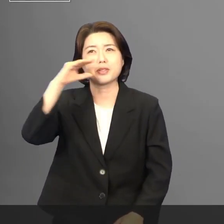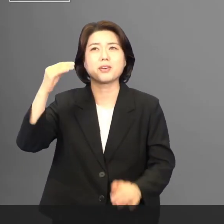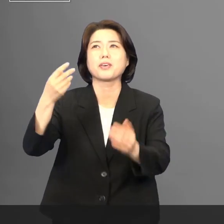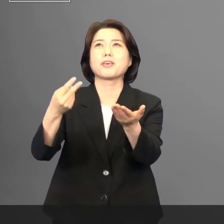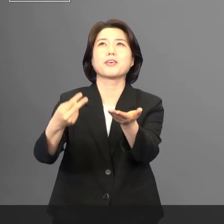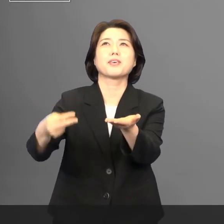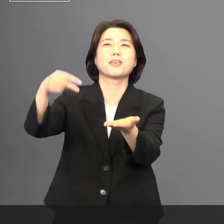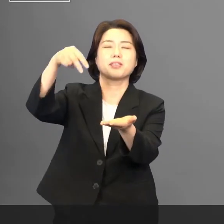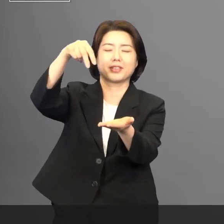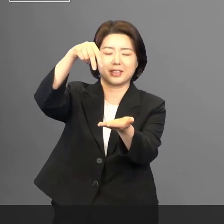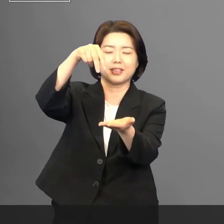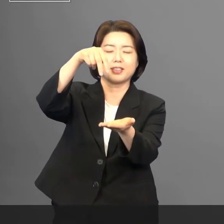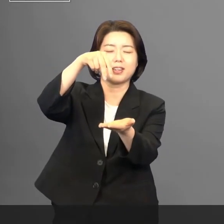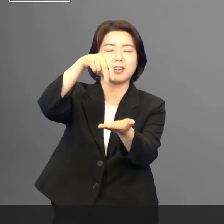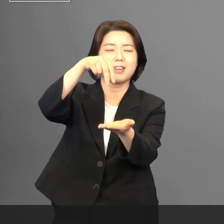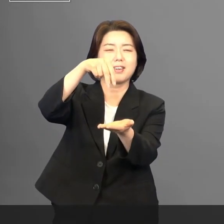바로